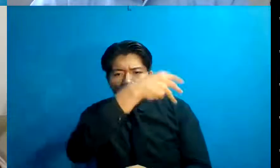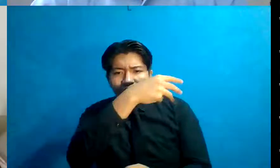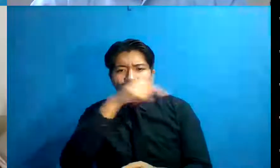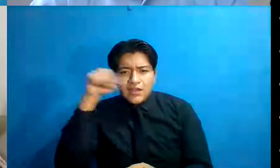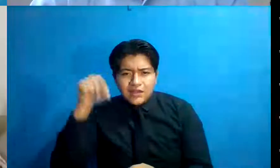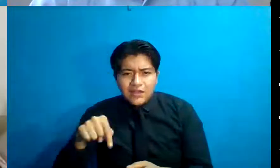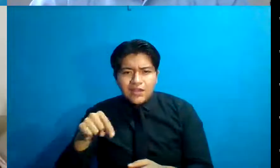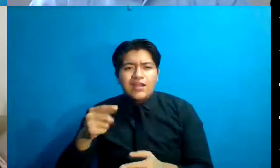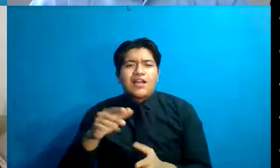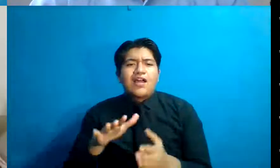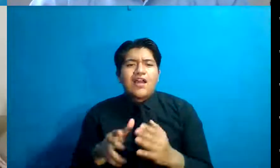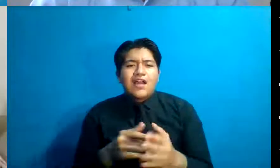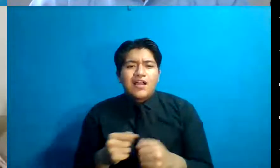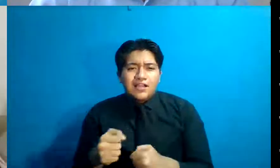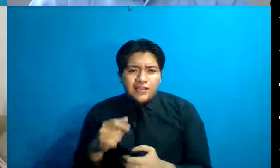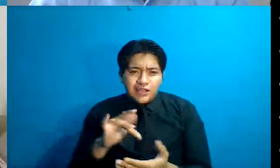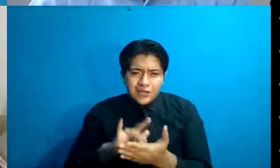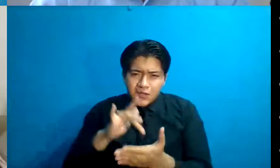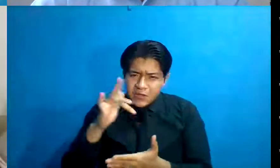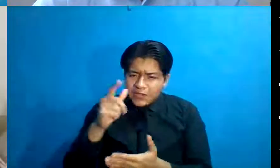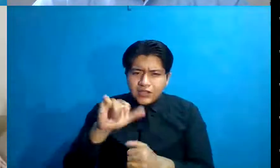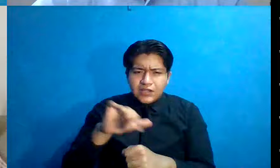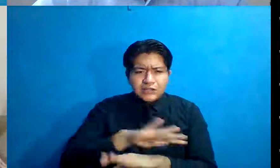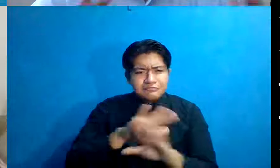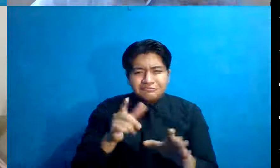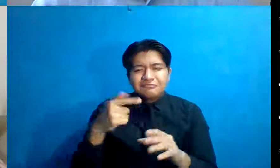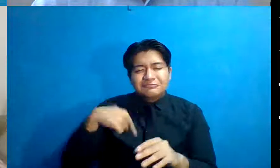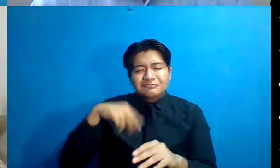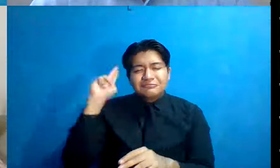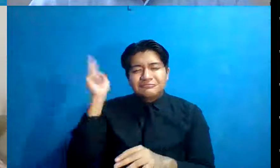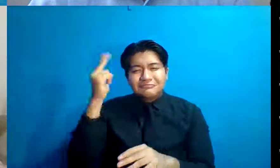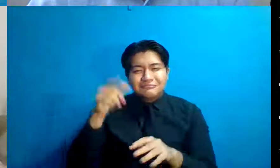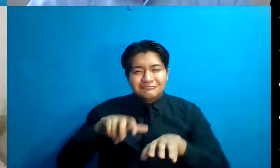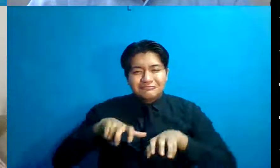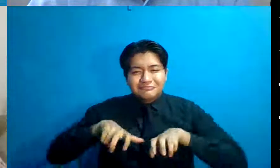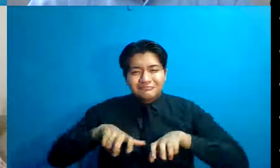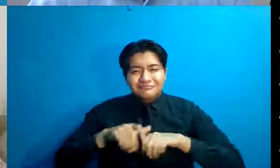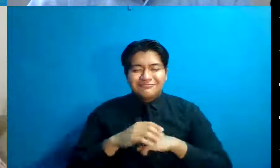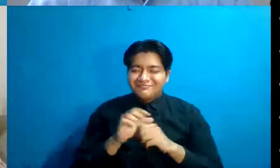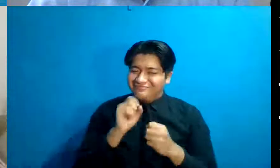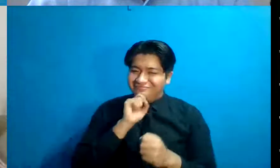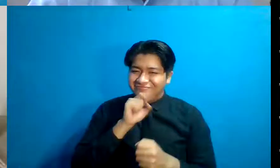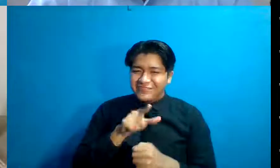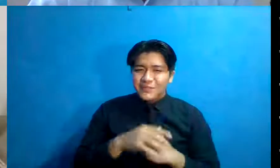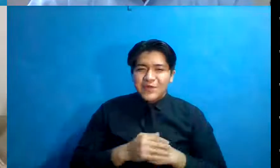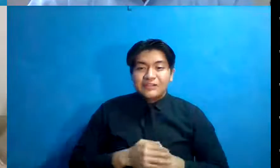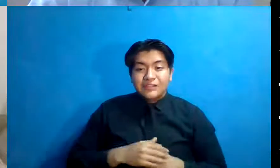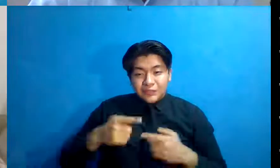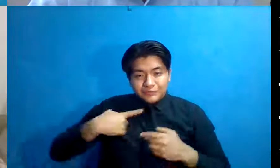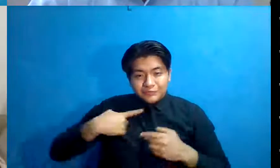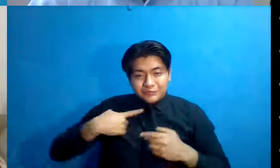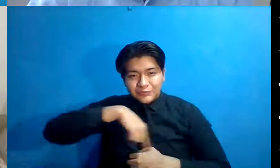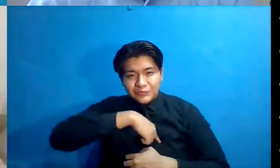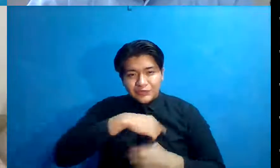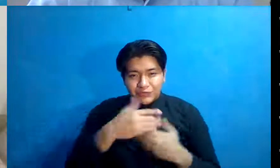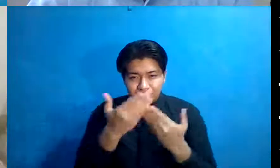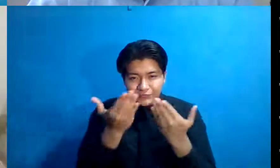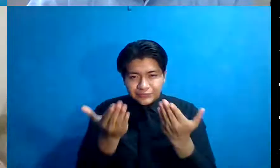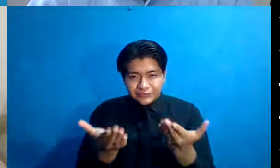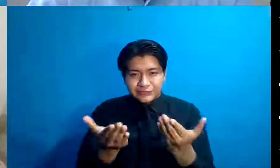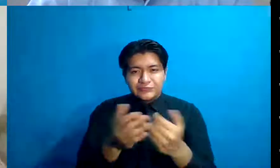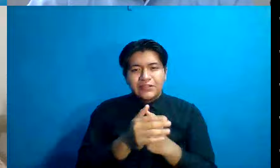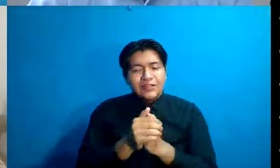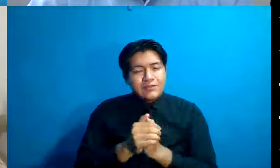cuchimanes como nosotros. Así que, pues, la comunidad estudiantil está